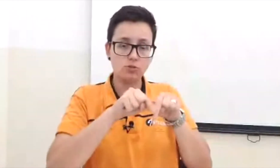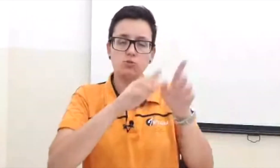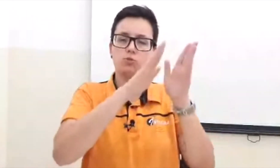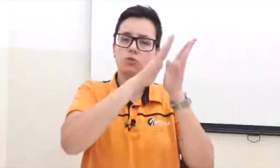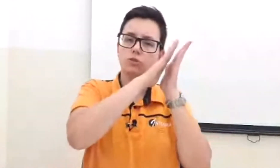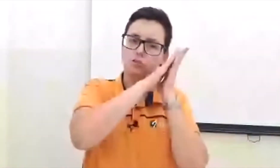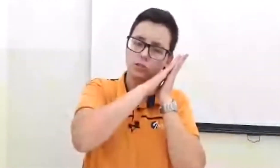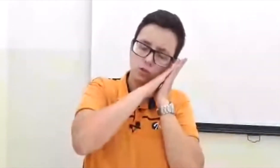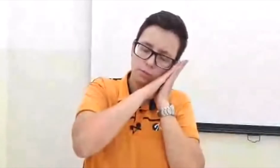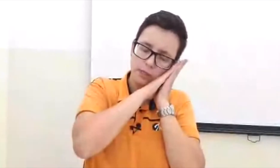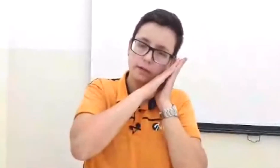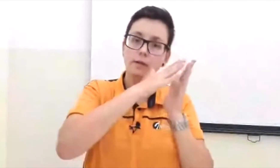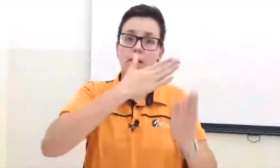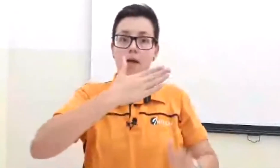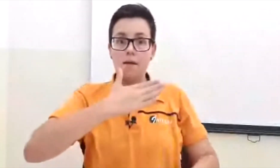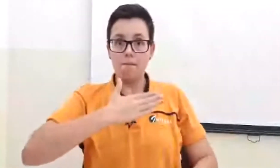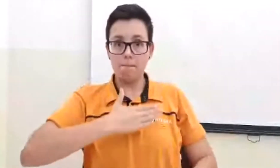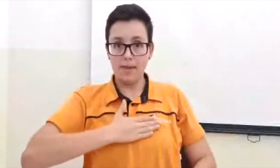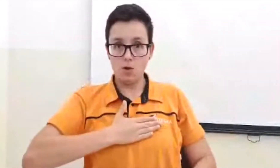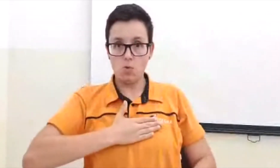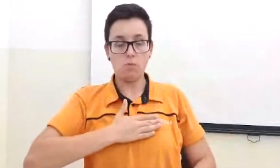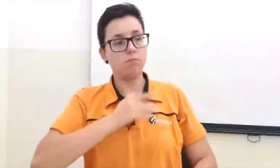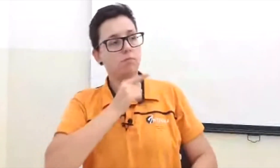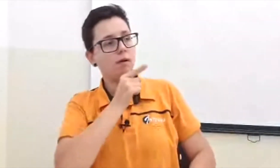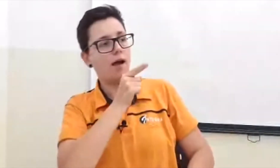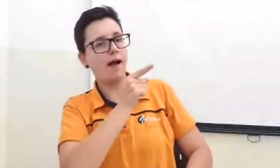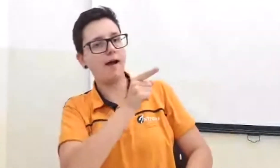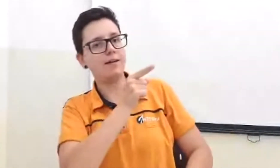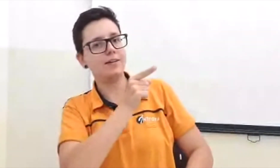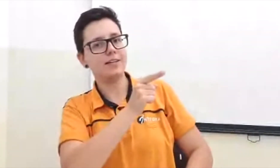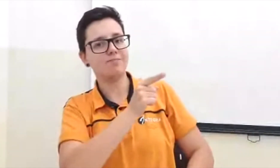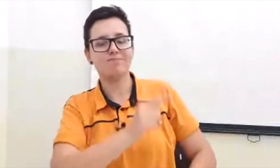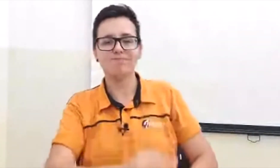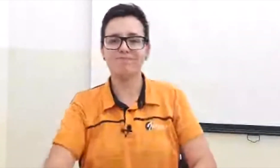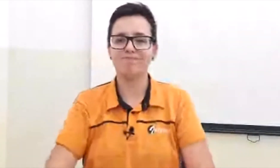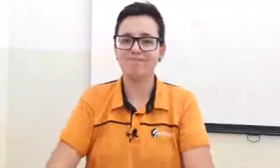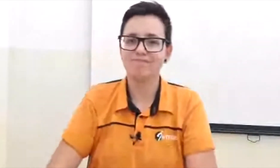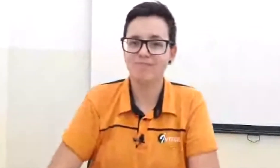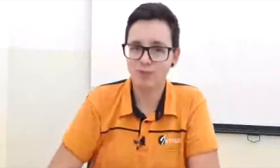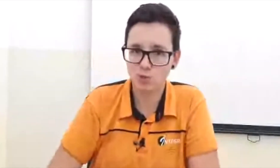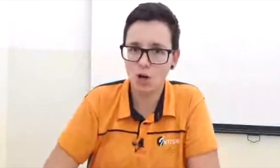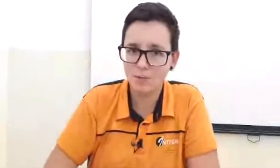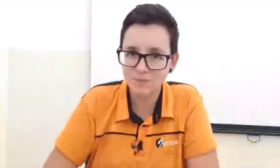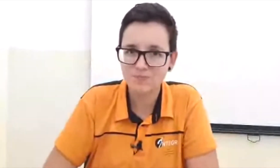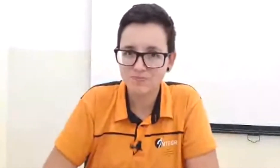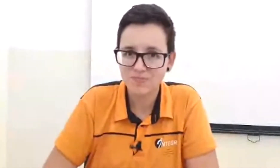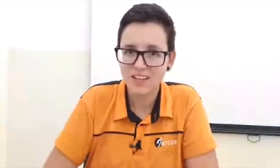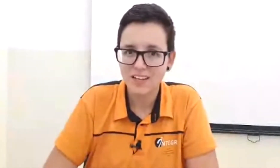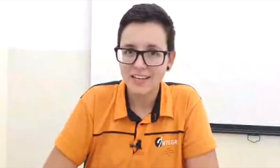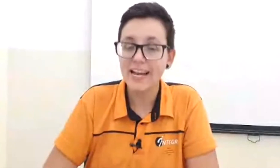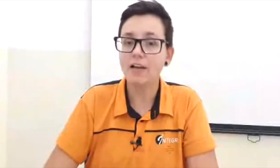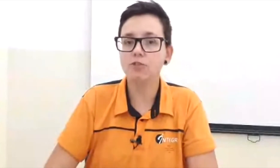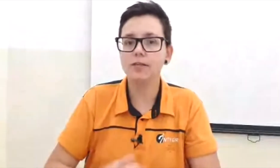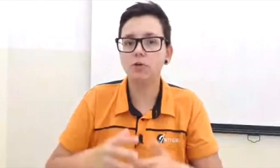Espaço de dormir, meu. Ali. Viu só? E aí você